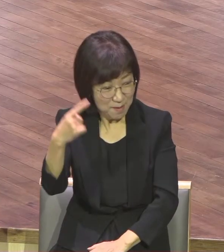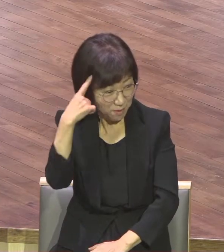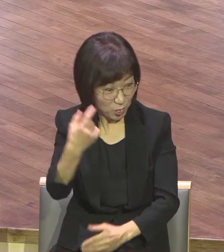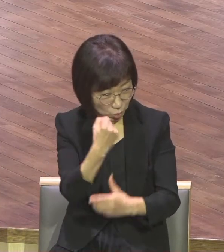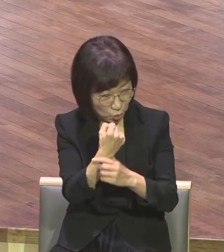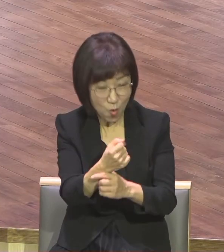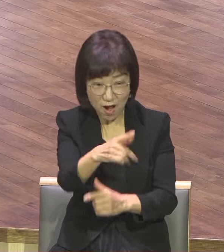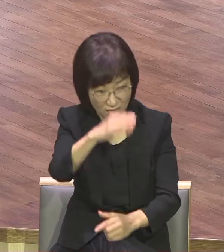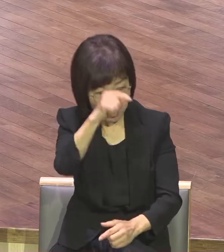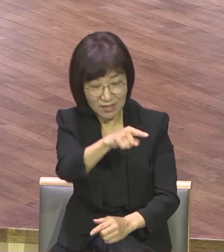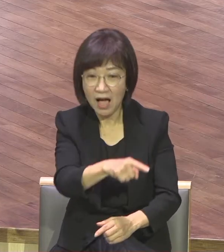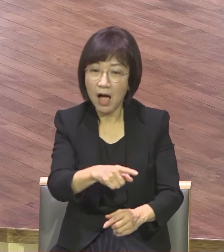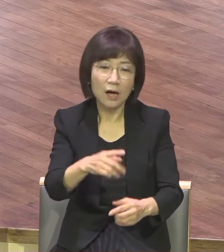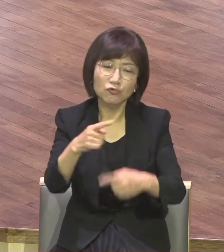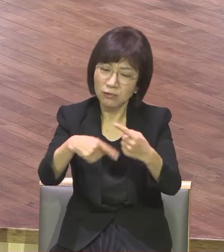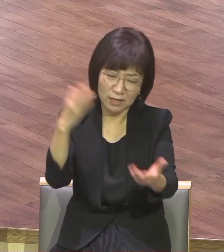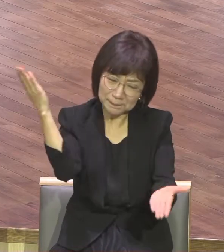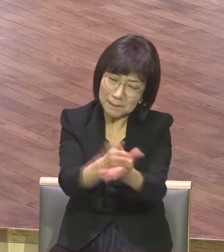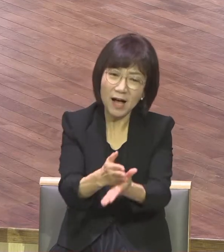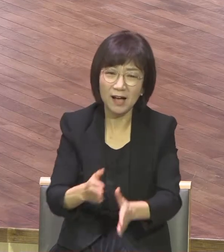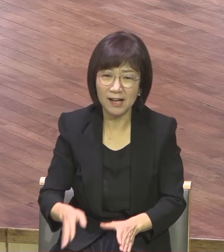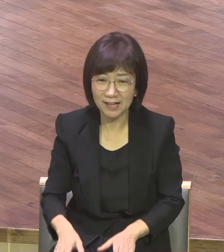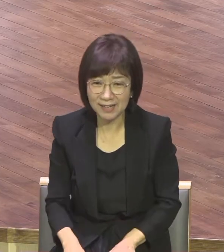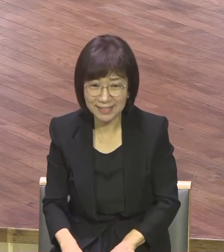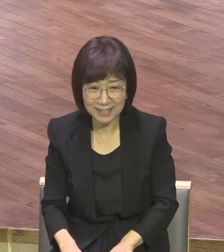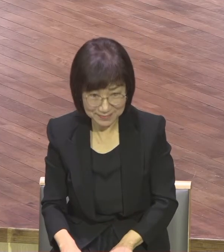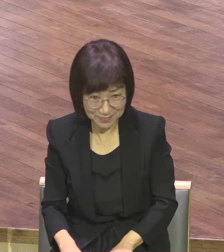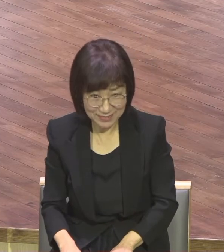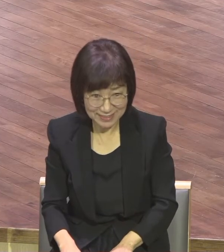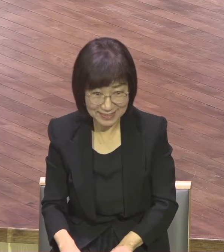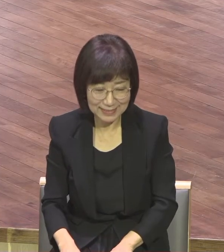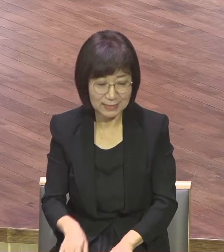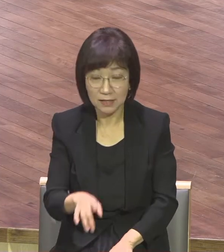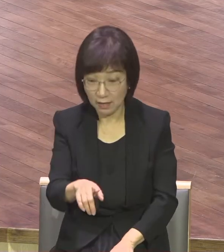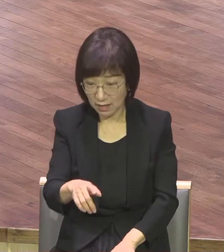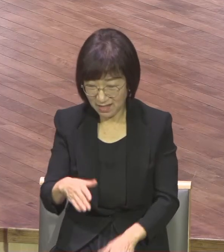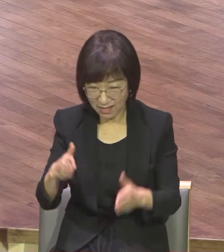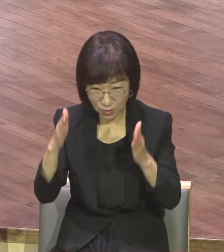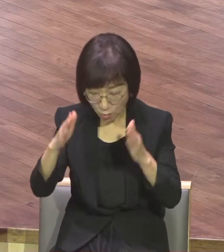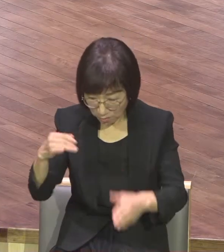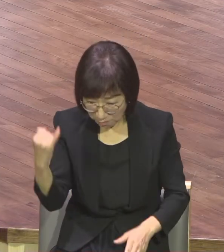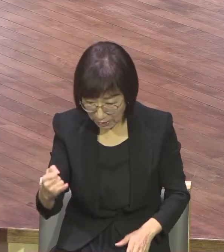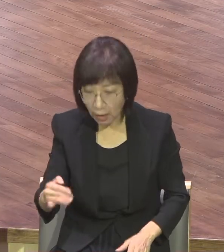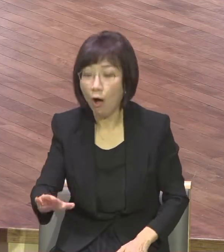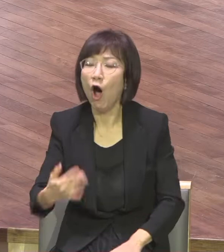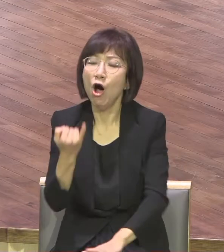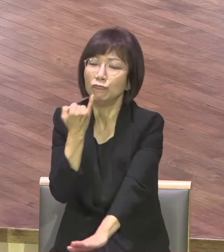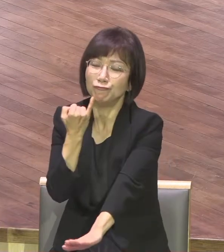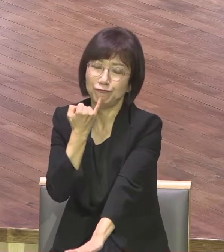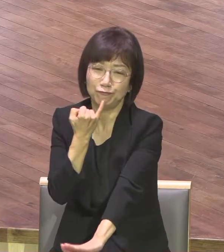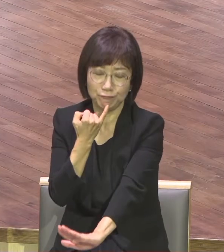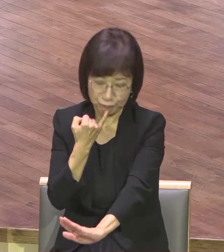닮았어. DNA 어디 갑니까? 그래 괜찮아. 잘해서 너 괜찮아.